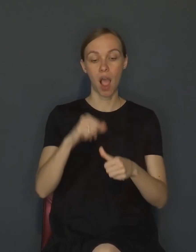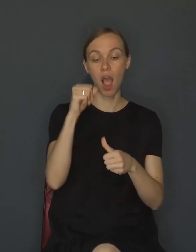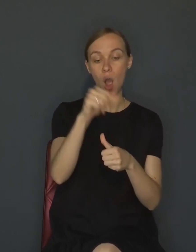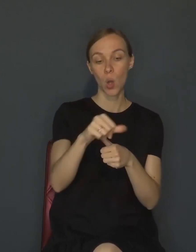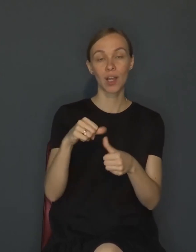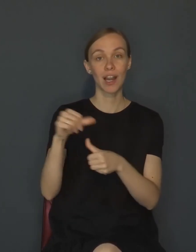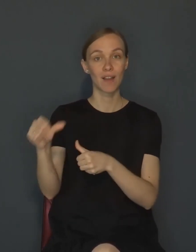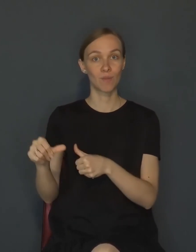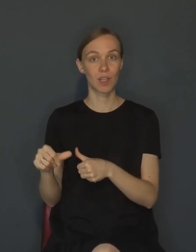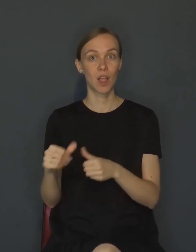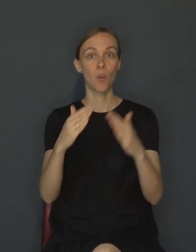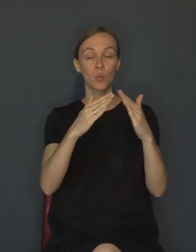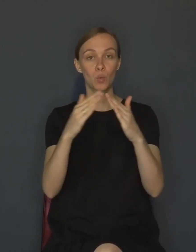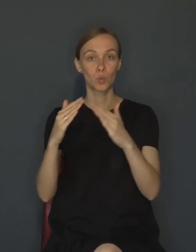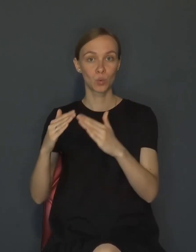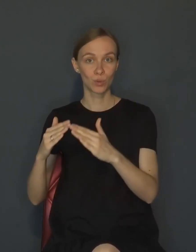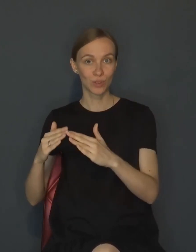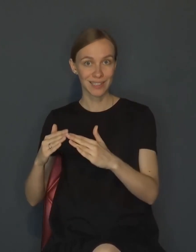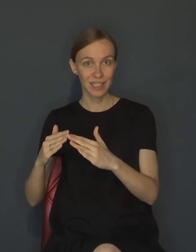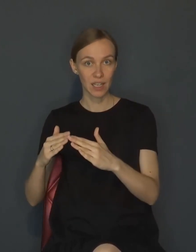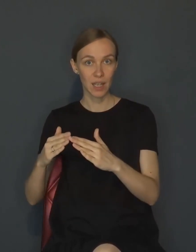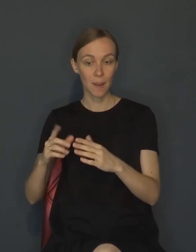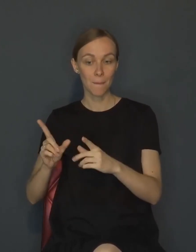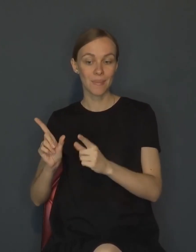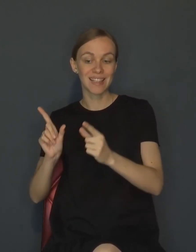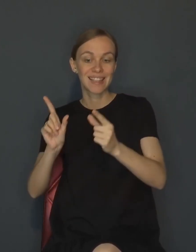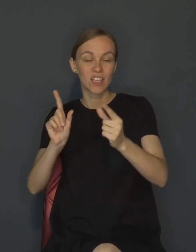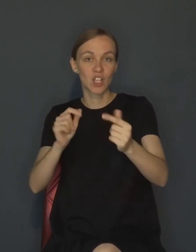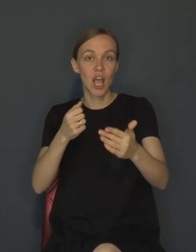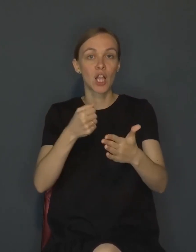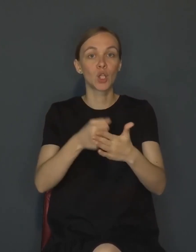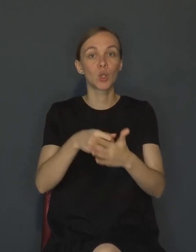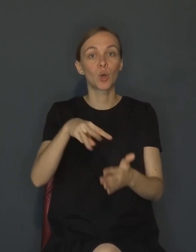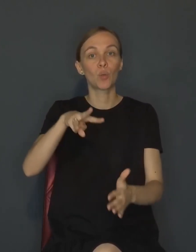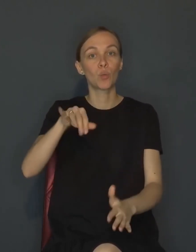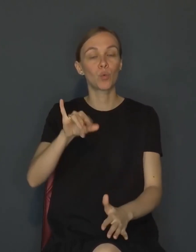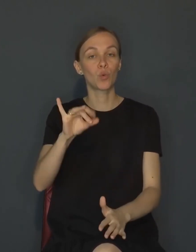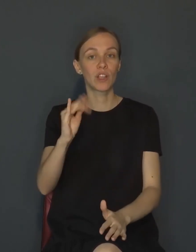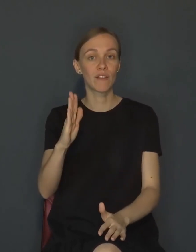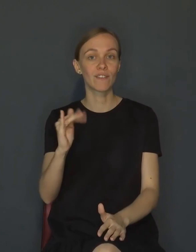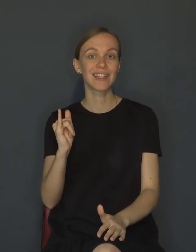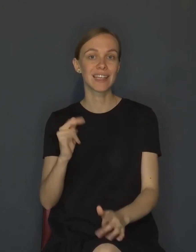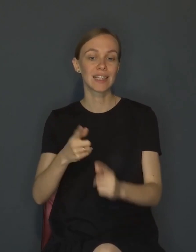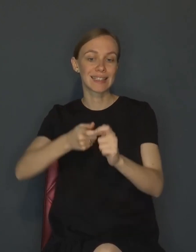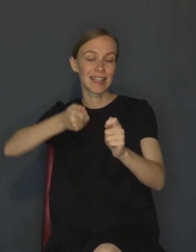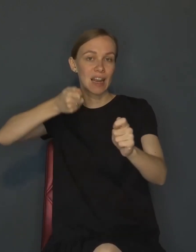мурзи під'їжджали до замкових мурів і стріляли з луків.